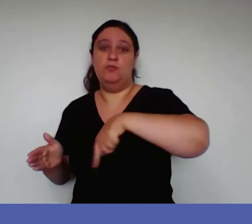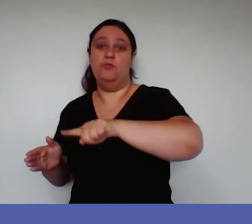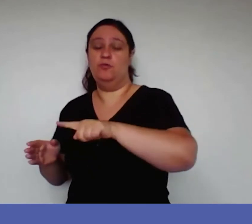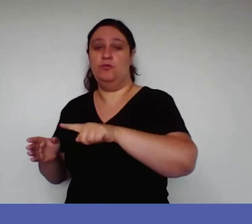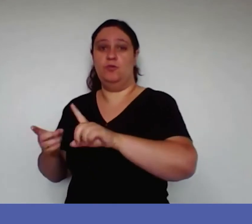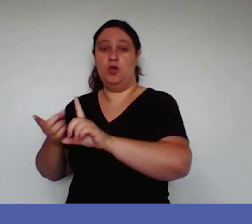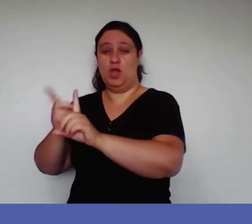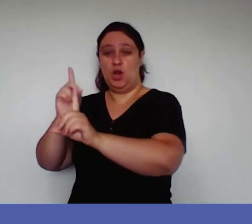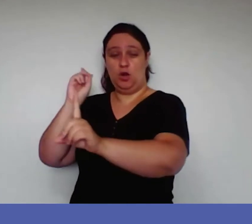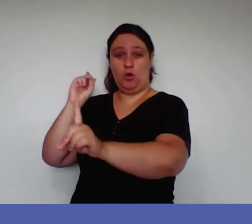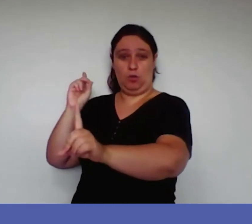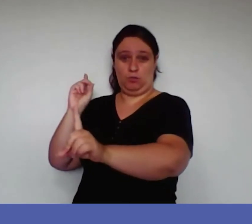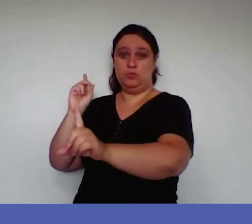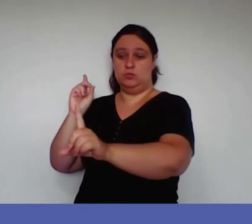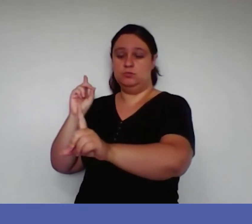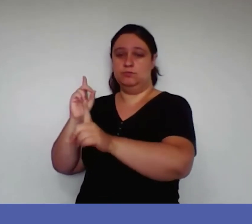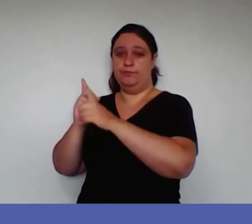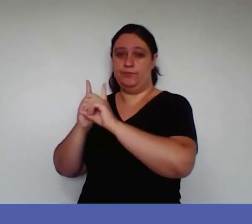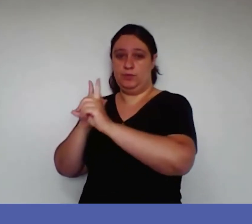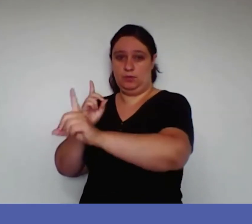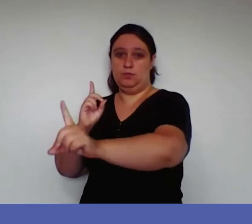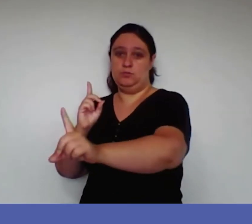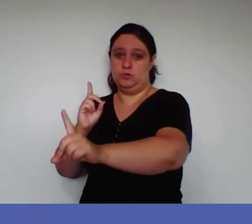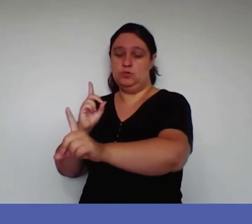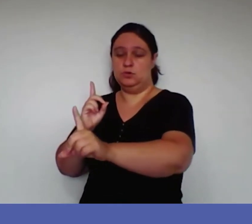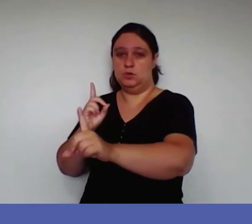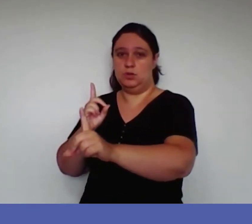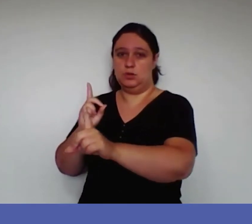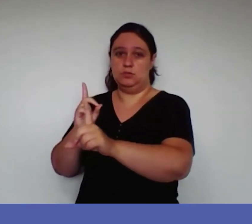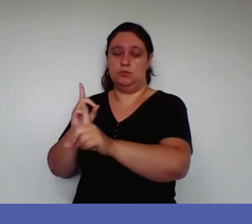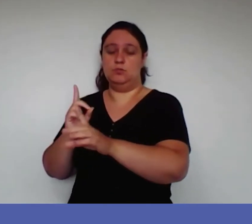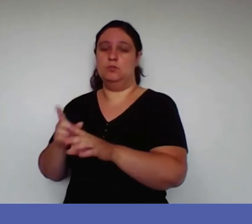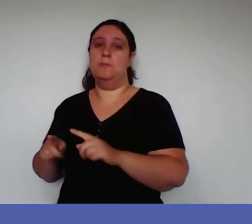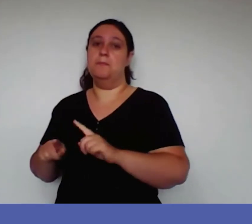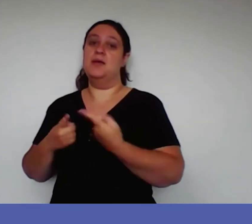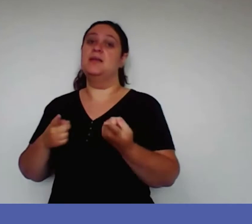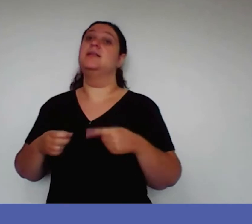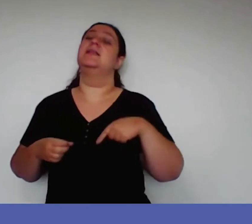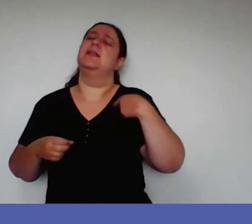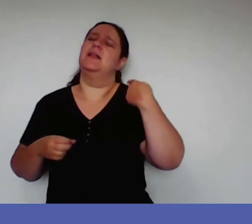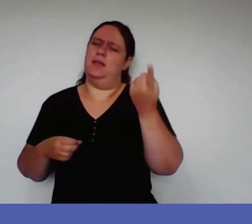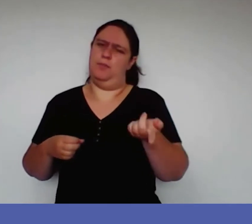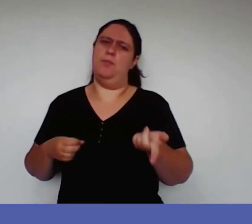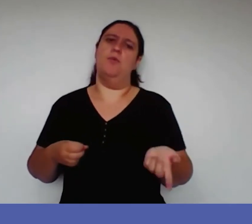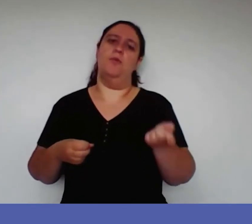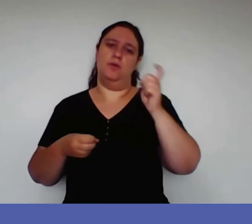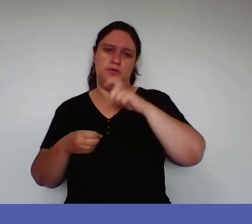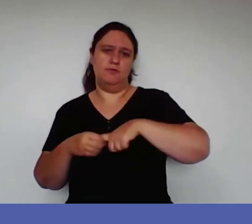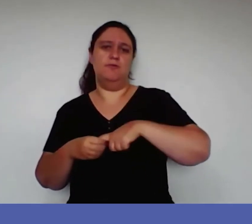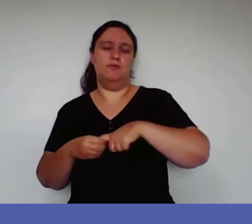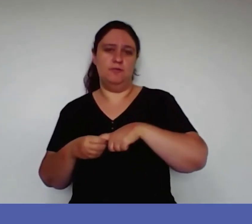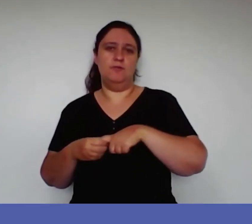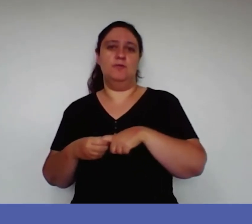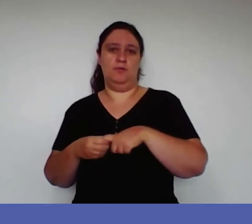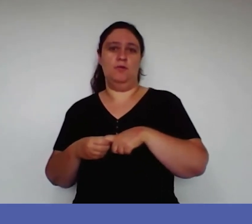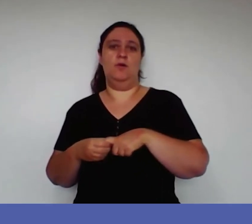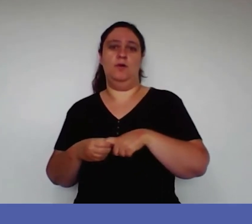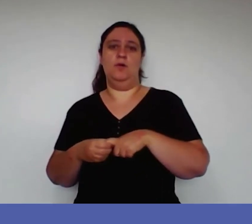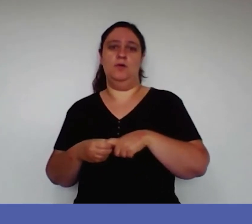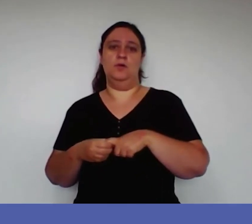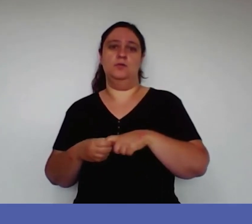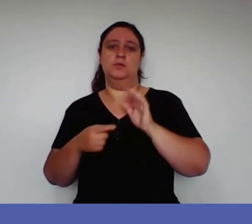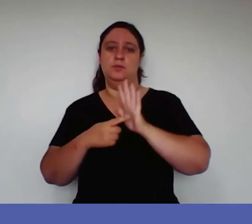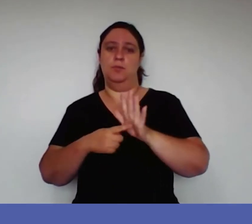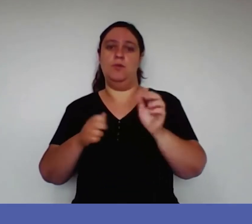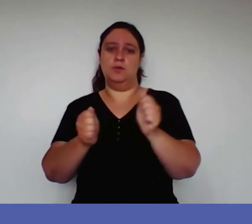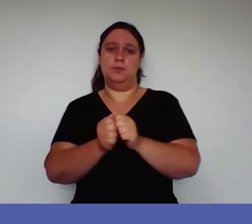ali do reino milenar, tá? Mas depois ele vai participar, como dissemos, né, de Apocalipse 21, também da esposa